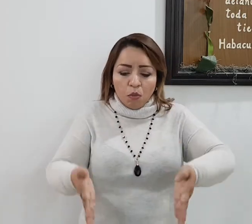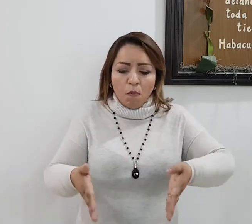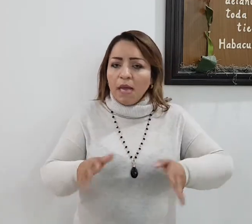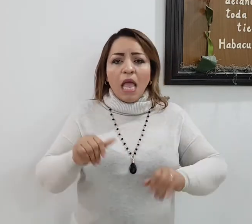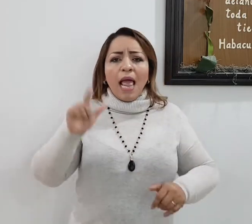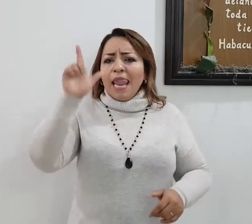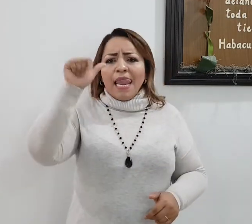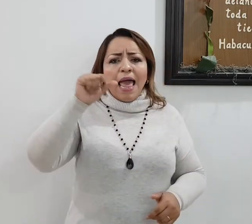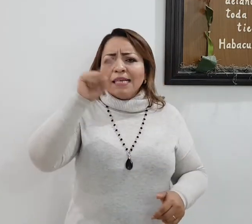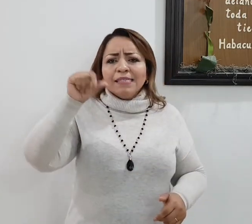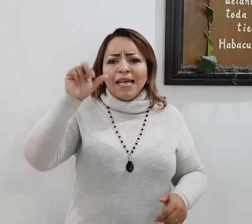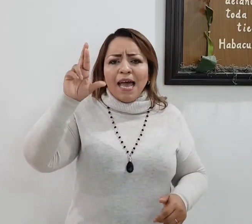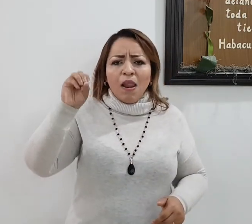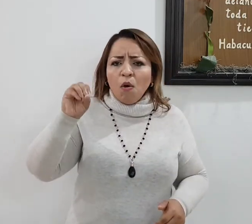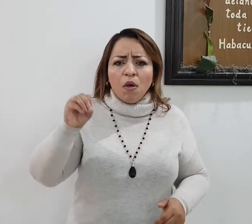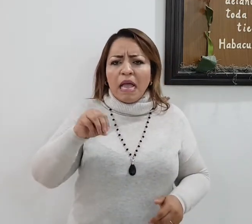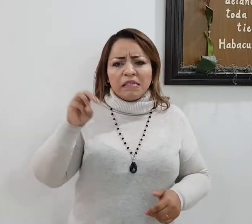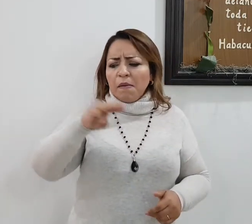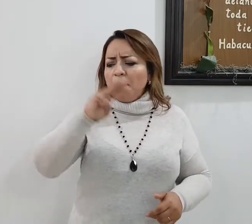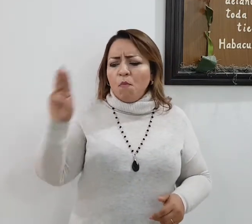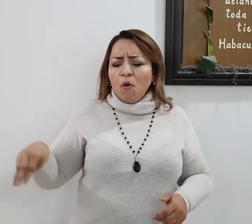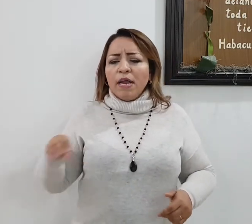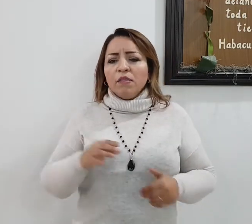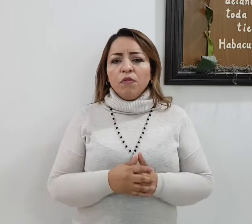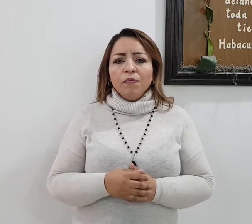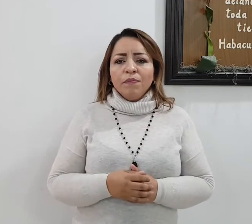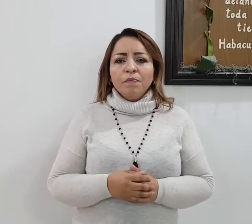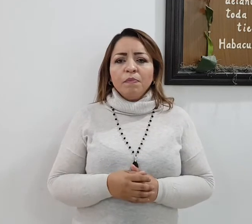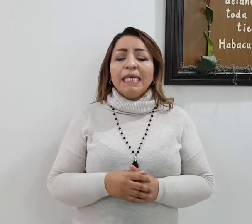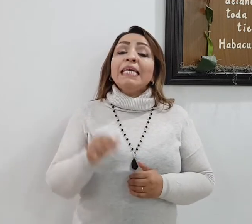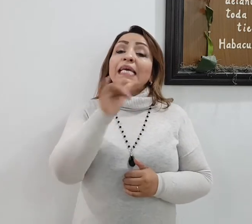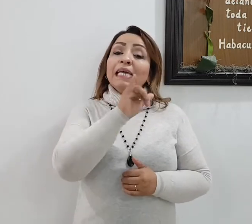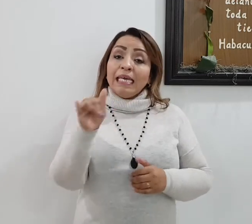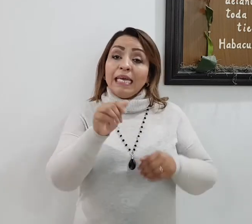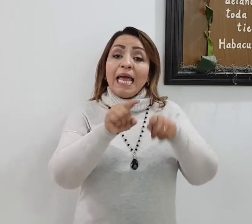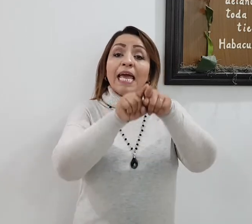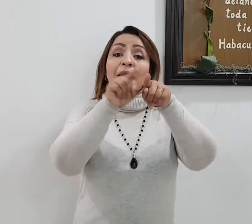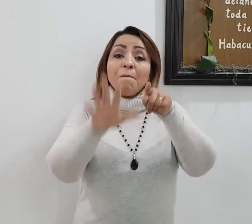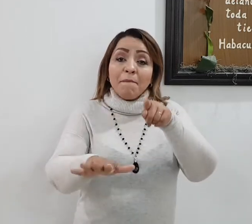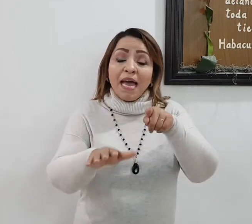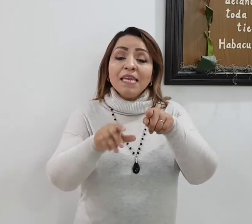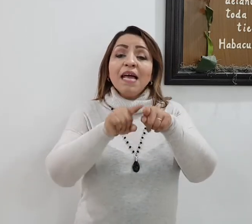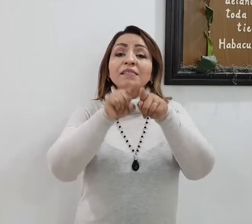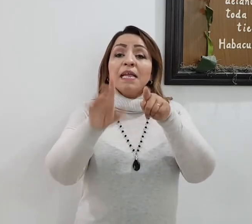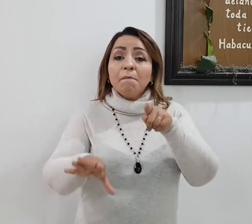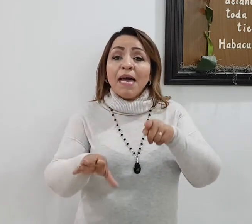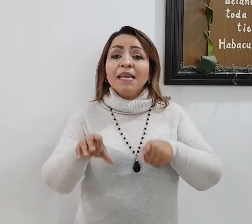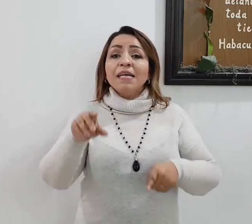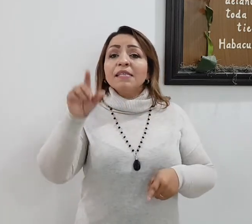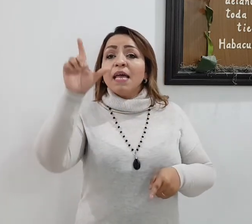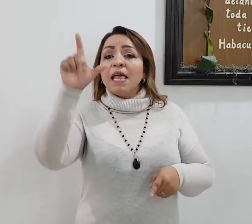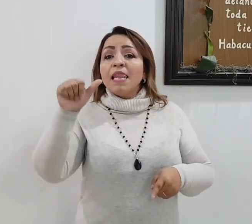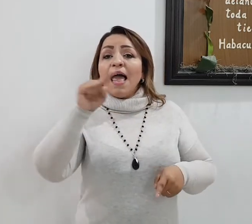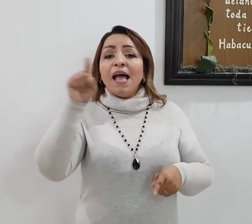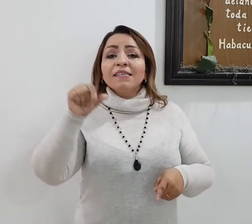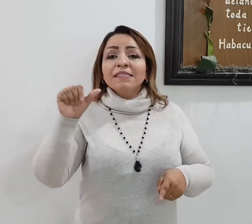estado aquí, mi hermano no habría muerto. Buenos para reclamar que somos, ¿verdad? Yo siempre he creído que Marta y María eran bautistas por